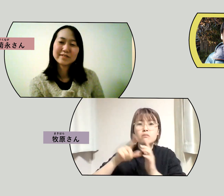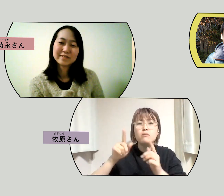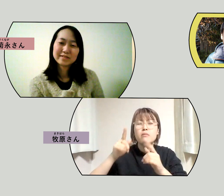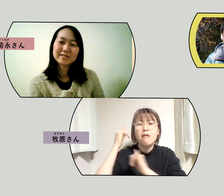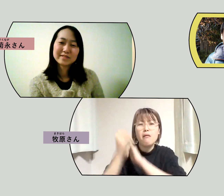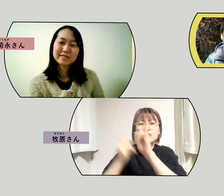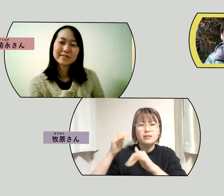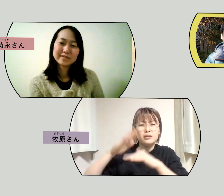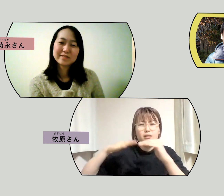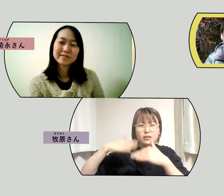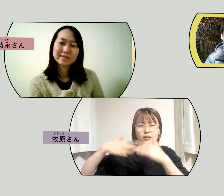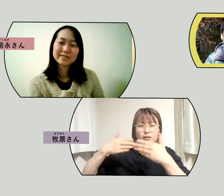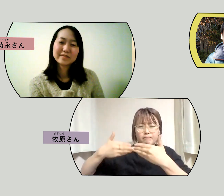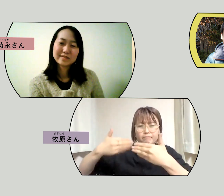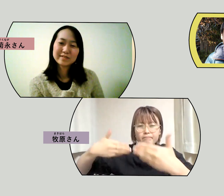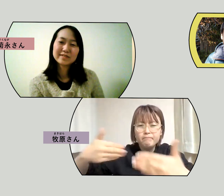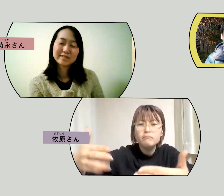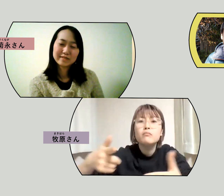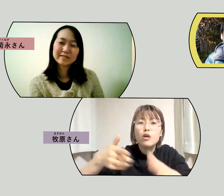もし